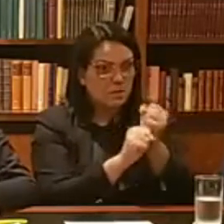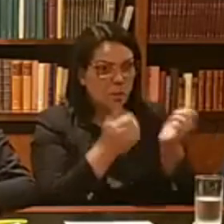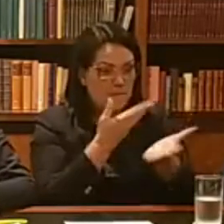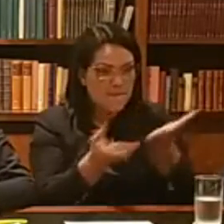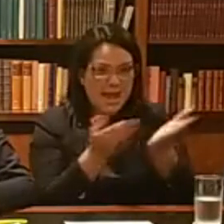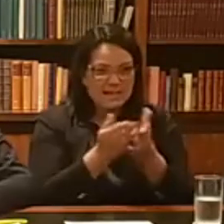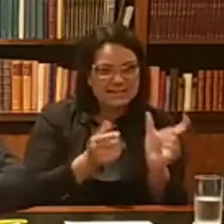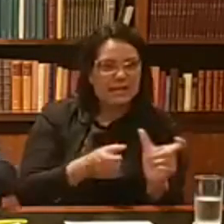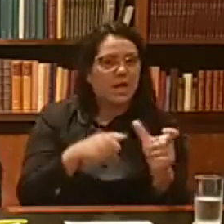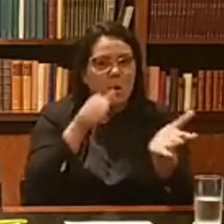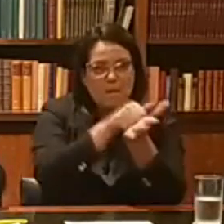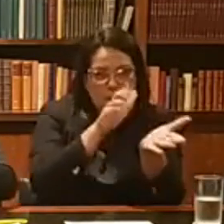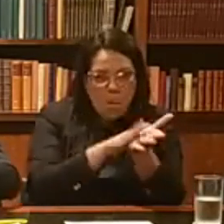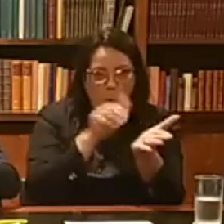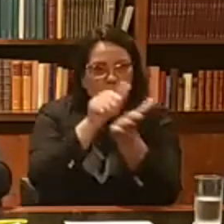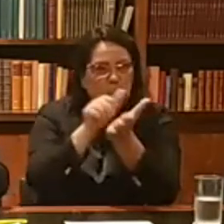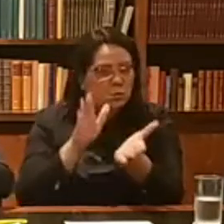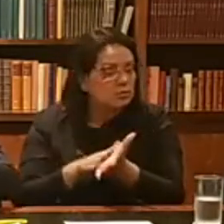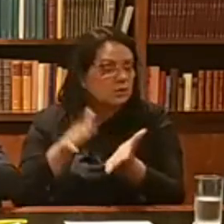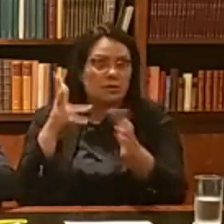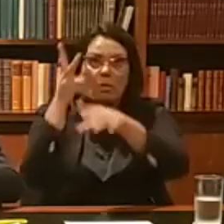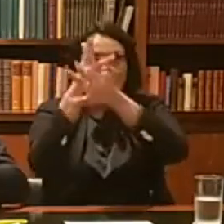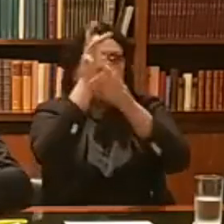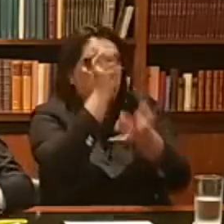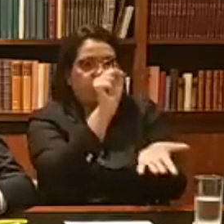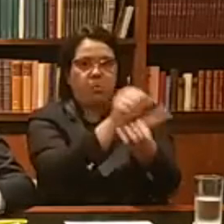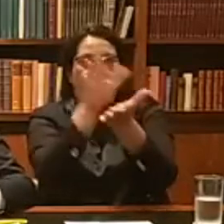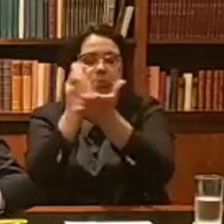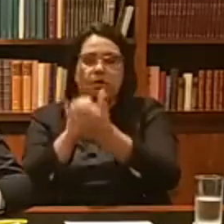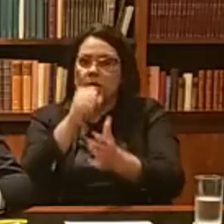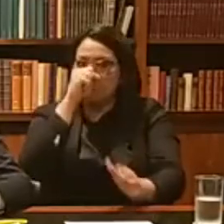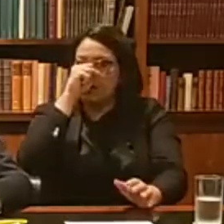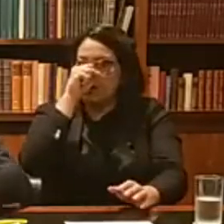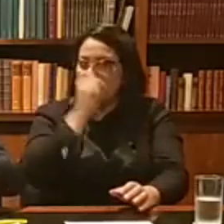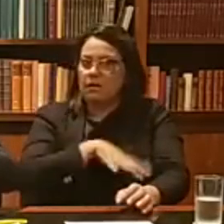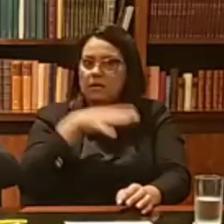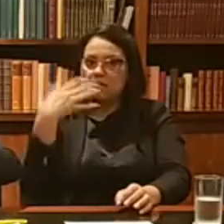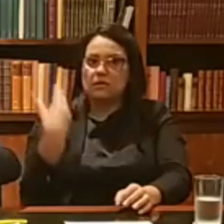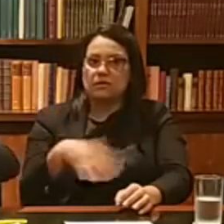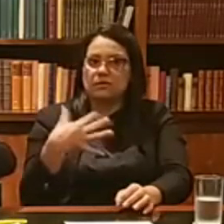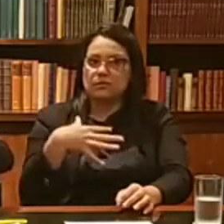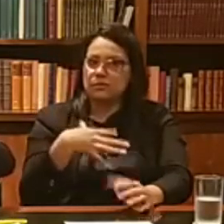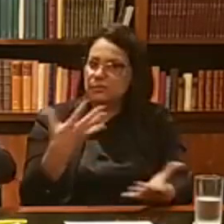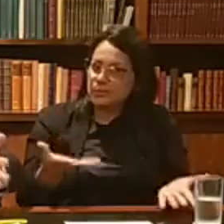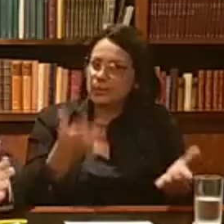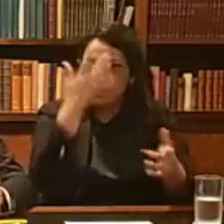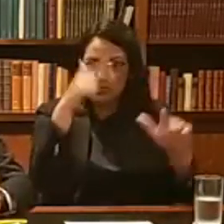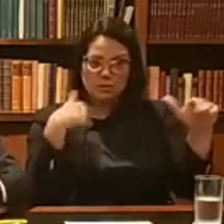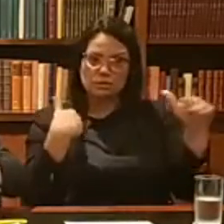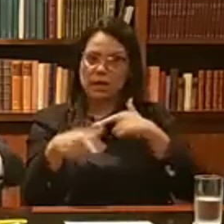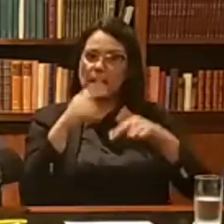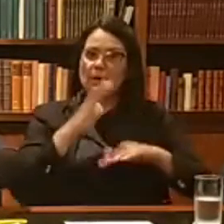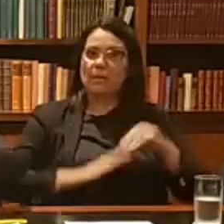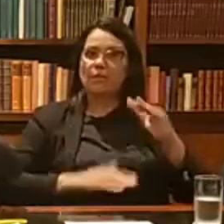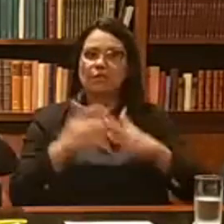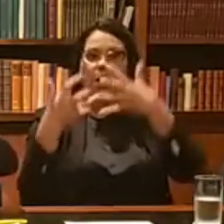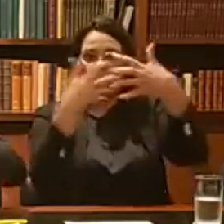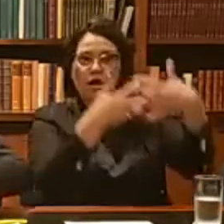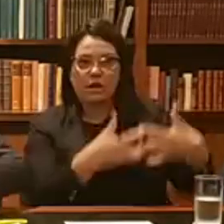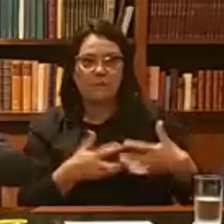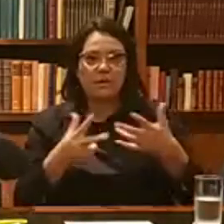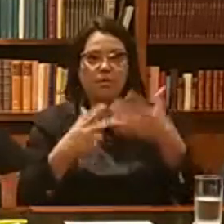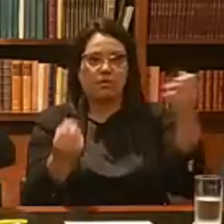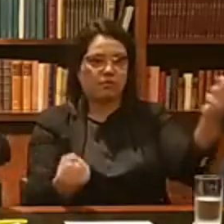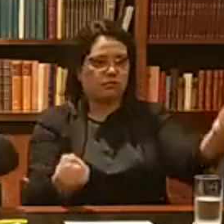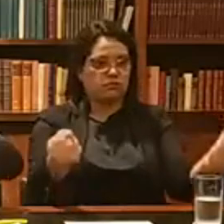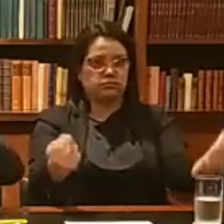perder a carteira de habilitação, porque a quantidade de multas por aí é um absurdo que as pessoas recebem, em especial quem trabalha na pista. Caminhoneiro, motorista de